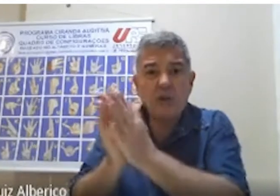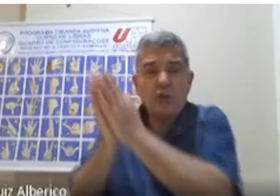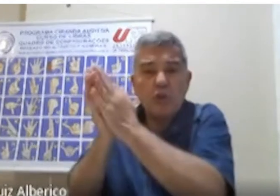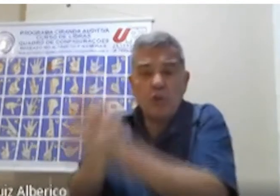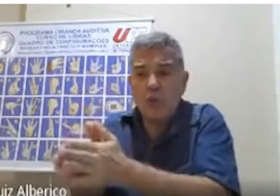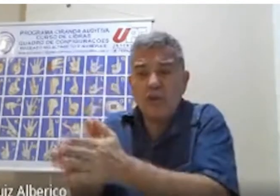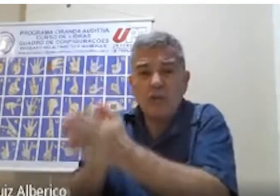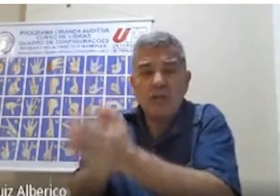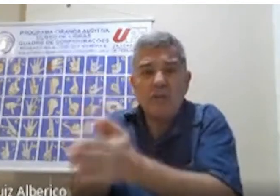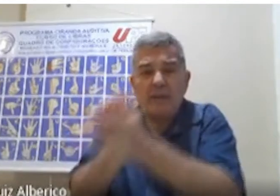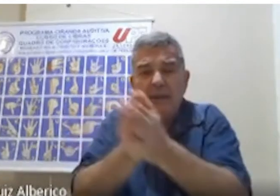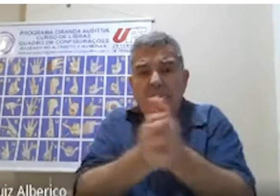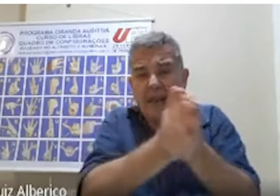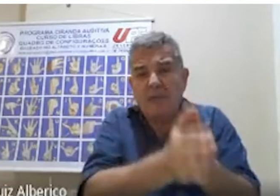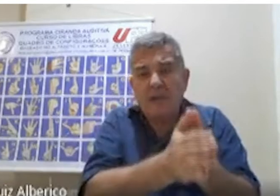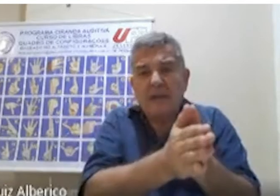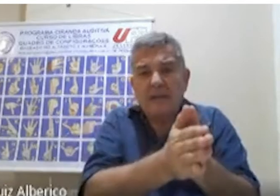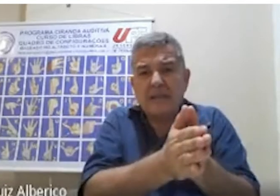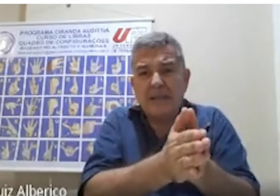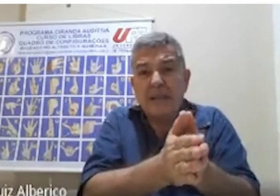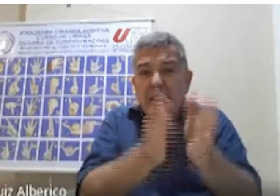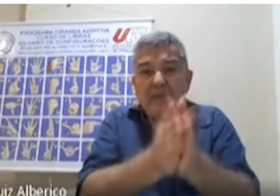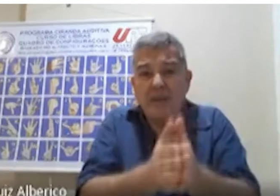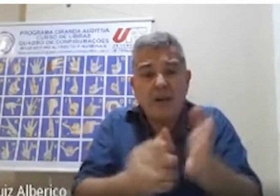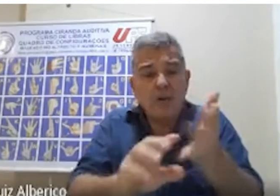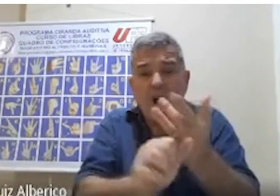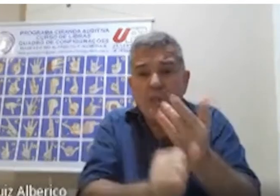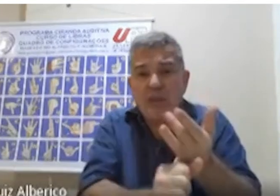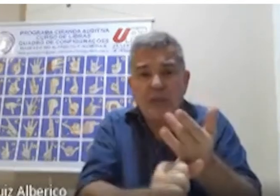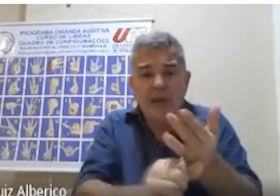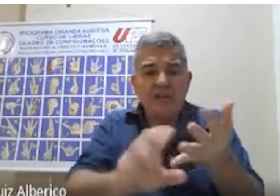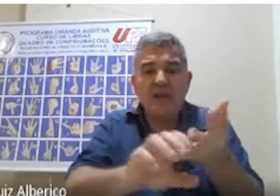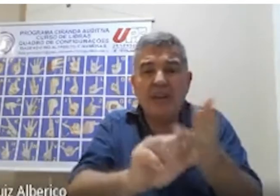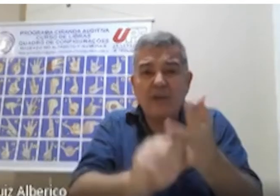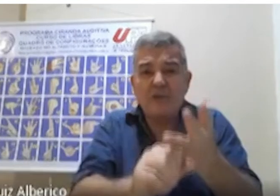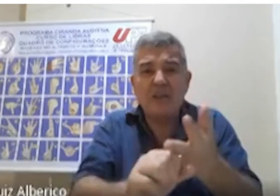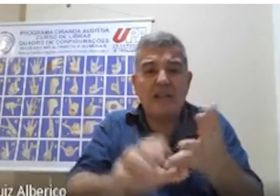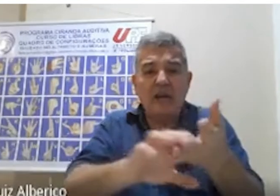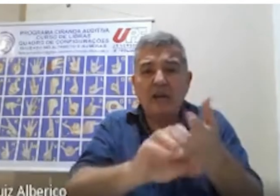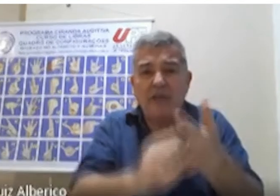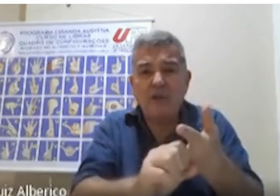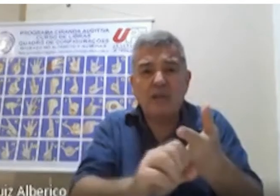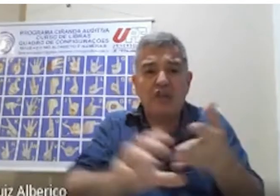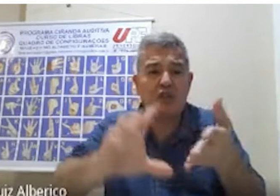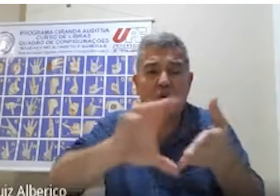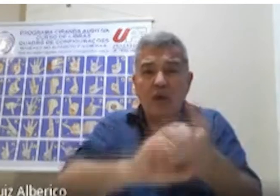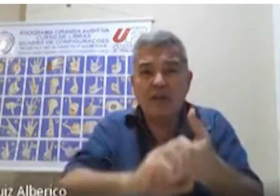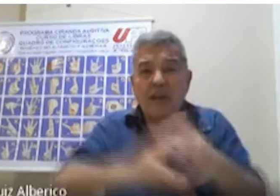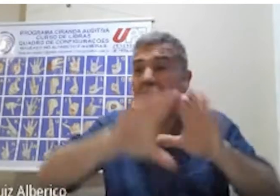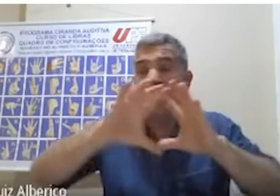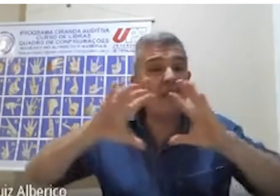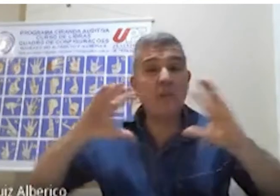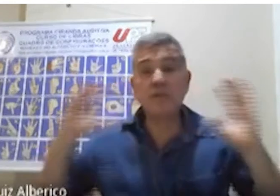Na hora que o instrutor tem um tema para trabalhar com a criança, ele vai com algo de imagem, ele vai com cenário, ele vai contar